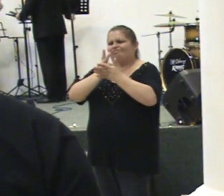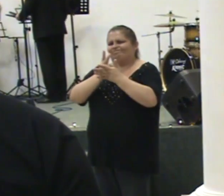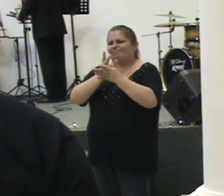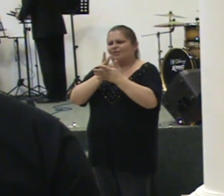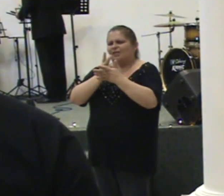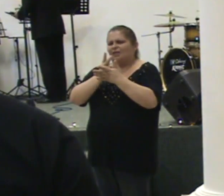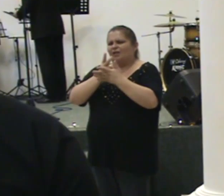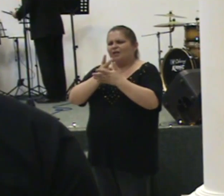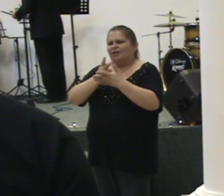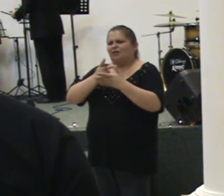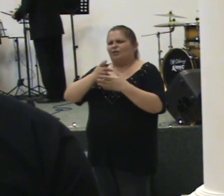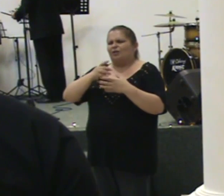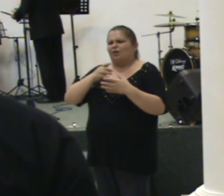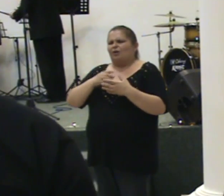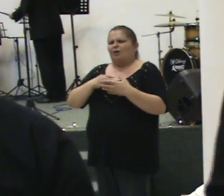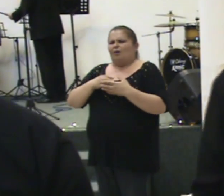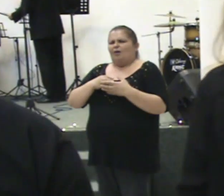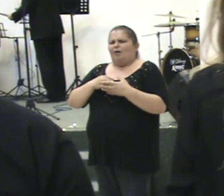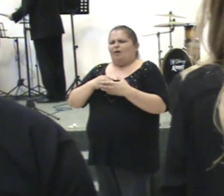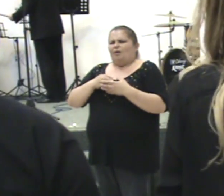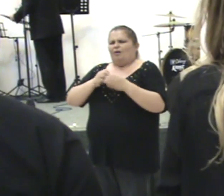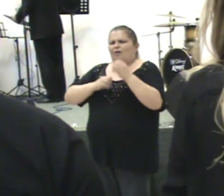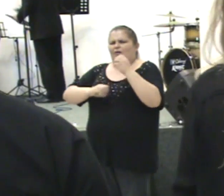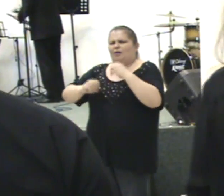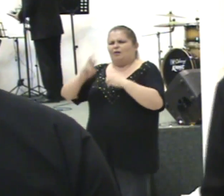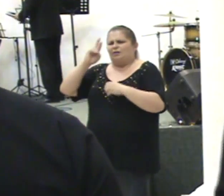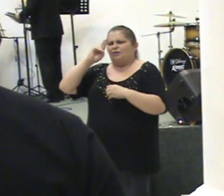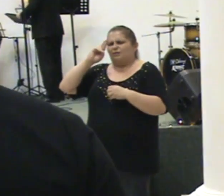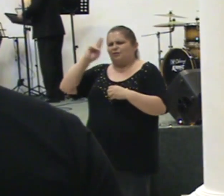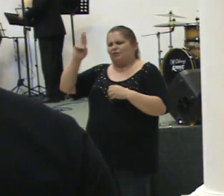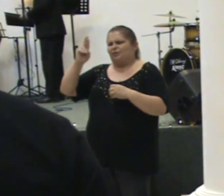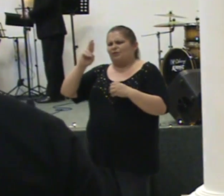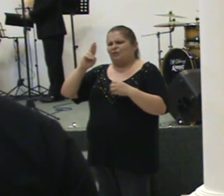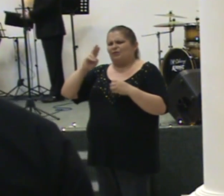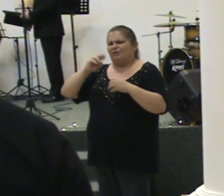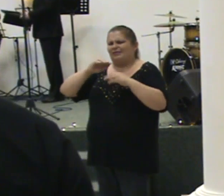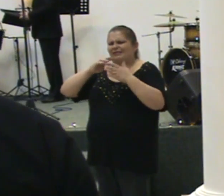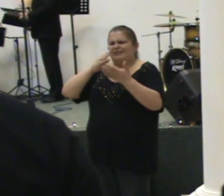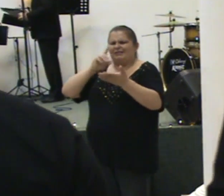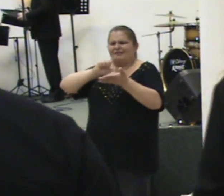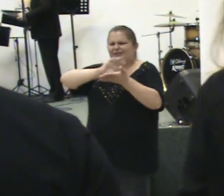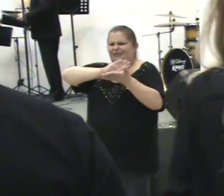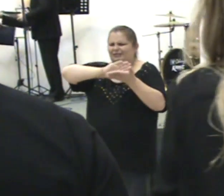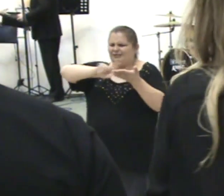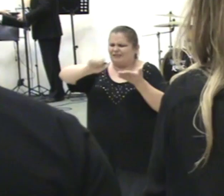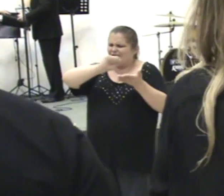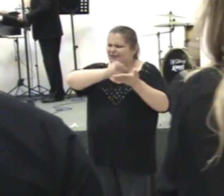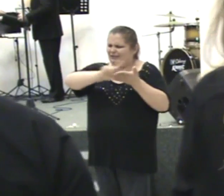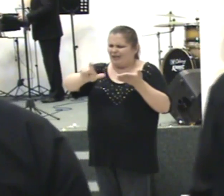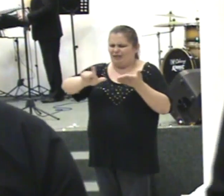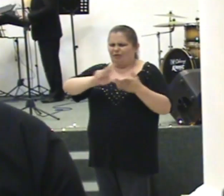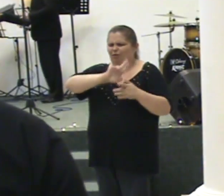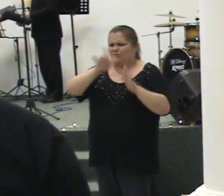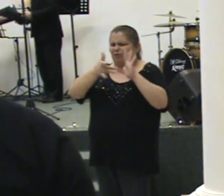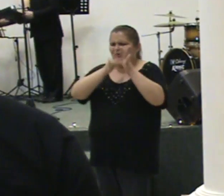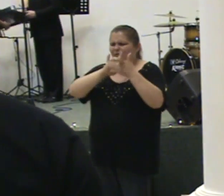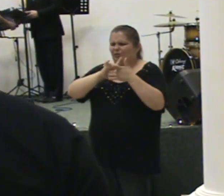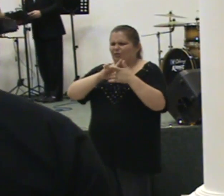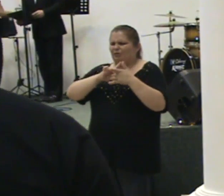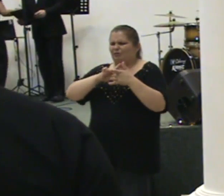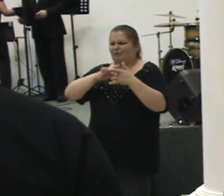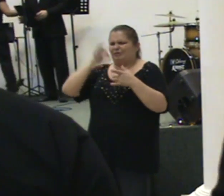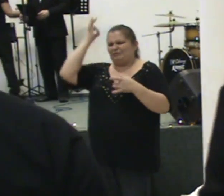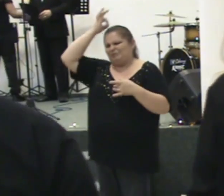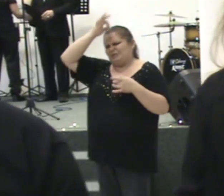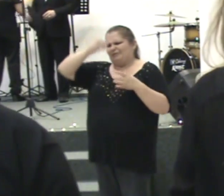querido, tira todo o espírito de divisão, de intriga, de futrica, de todas as coisas, Pai, que tem